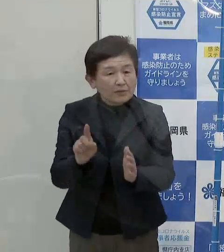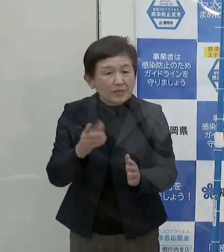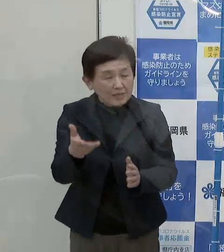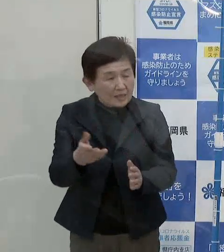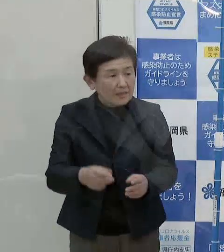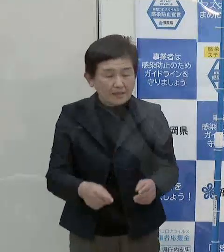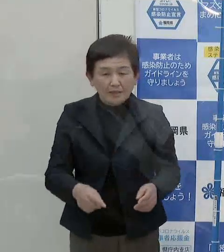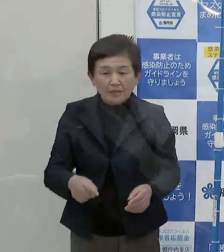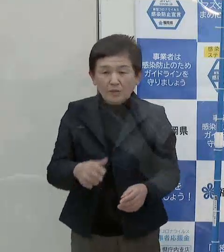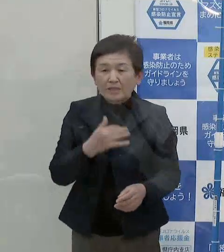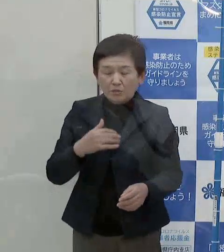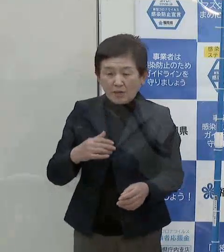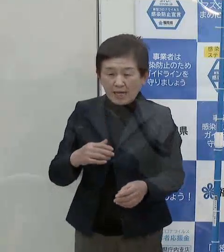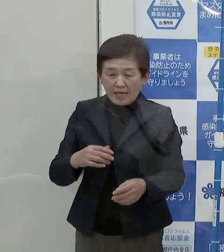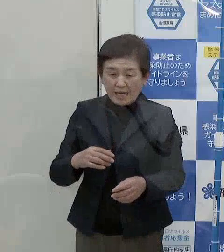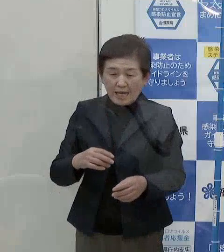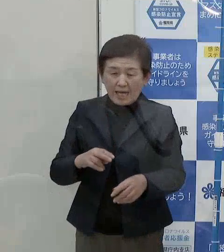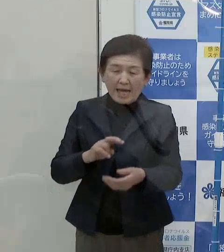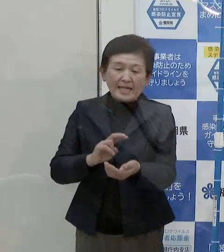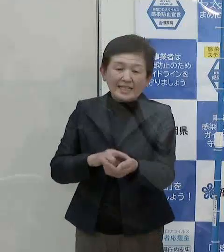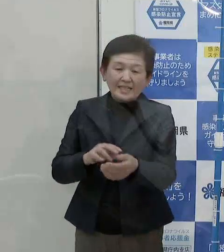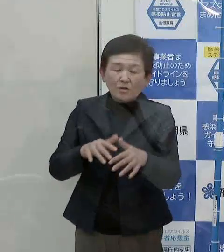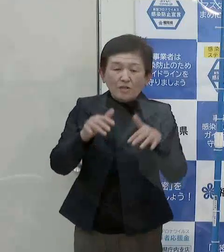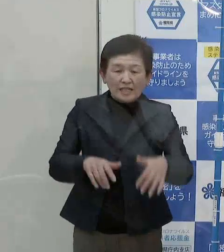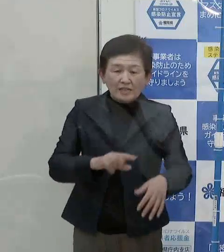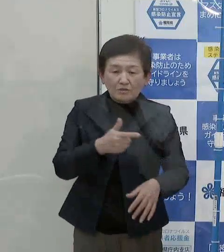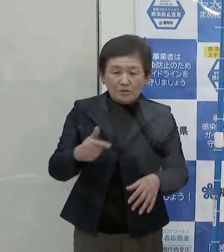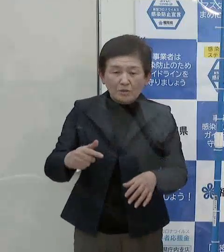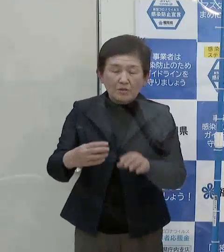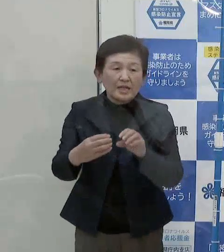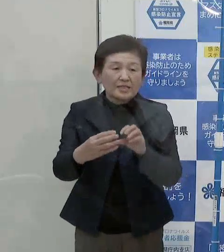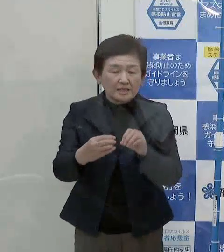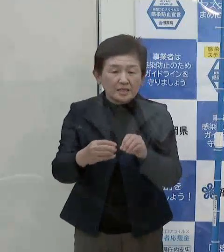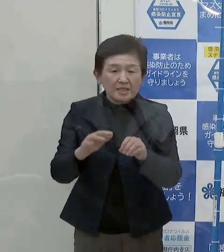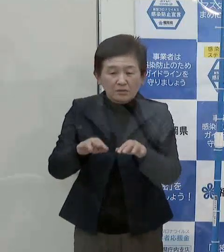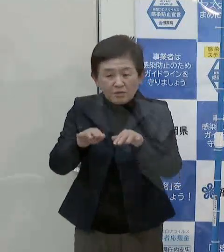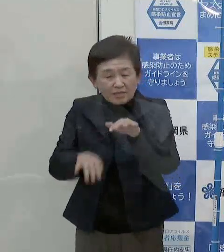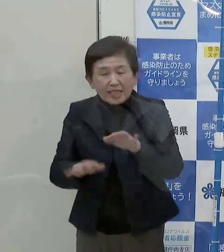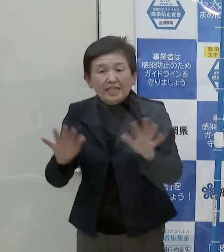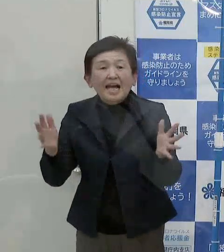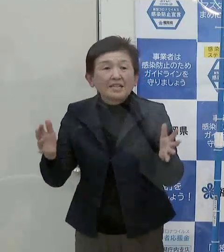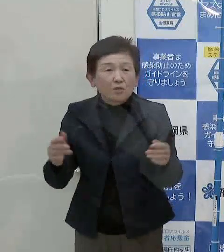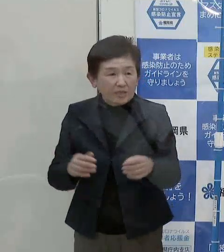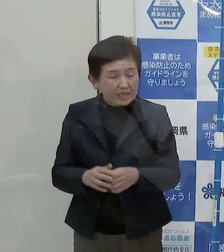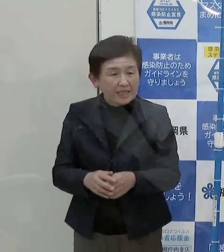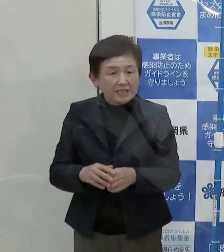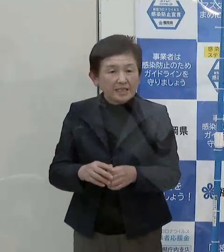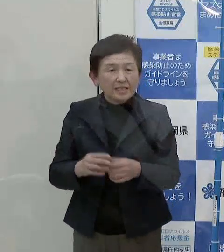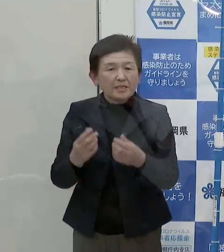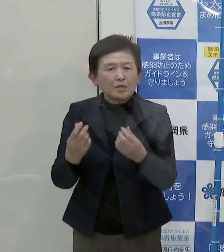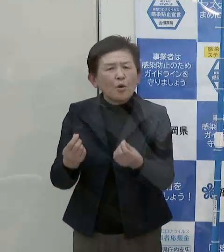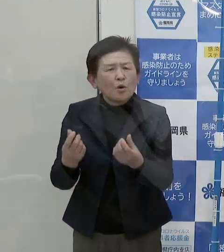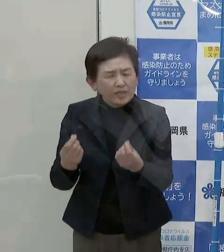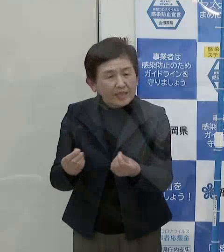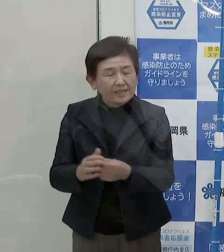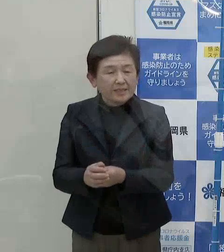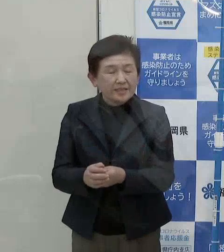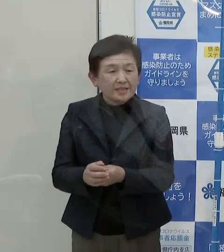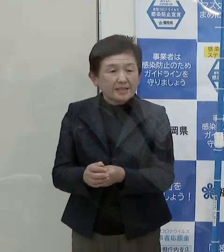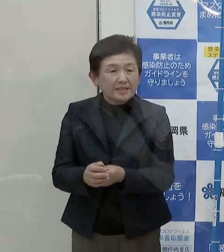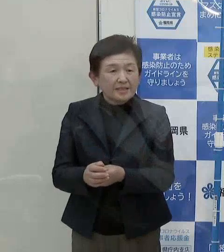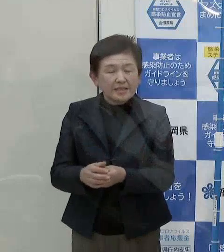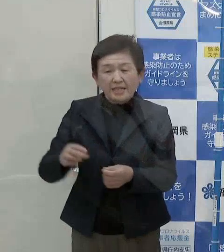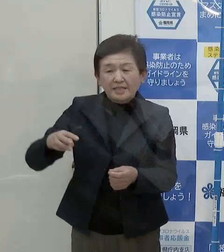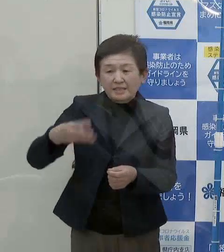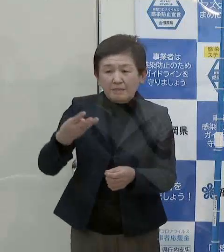我々は医療機関といろいろ話をしてまして、そこのギャップがないように、で今即応病床ということで300